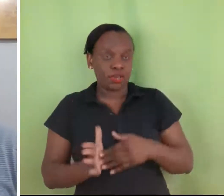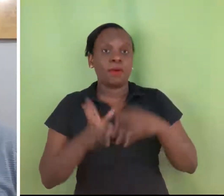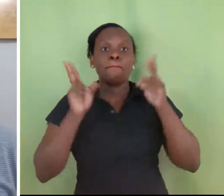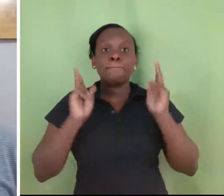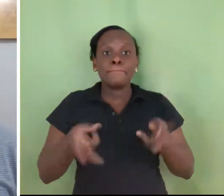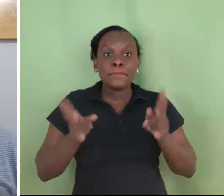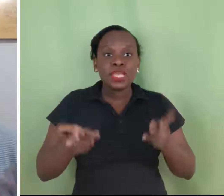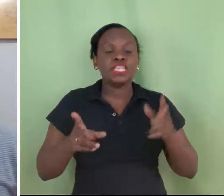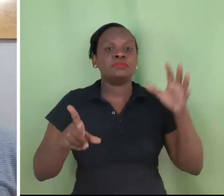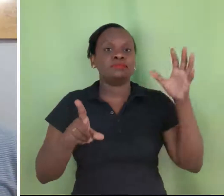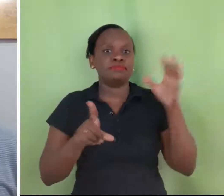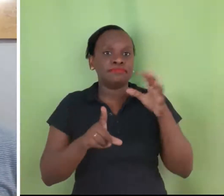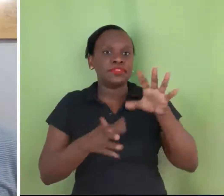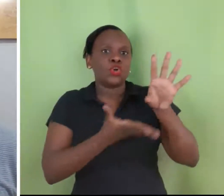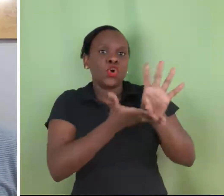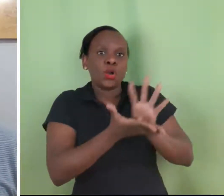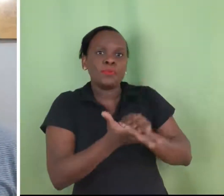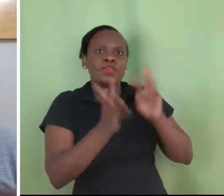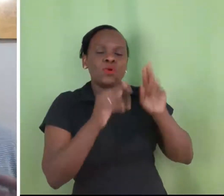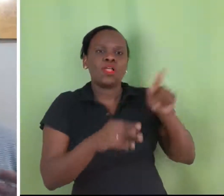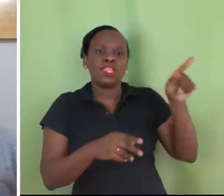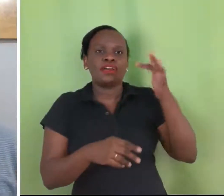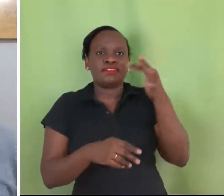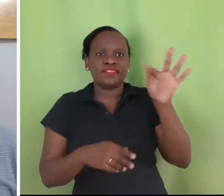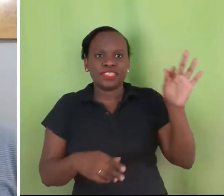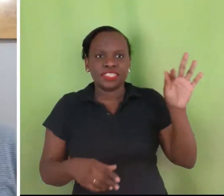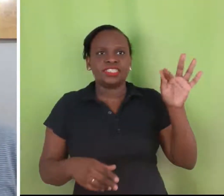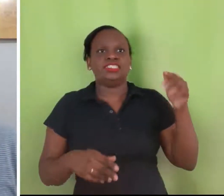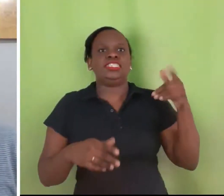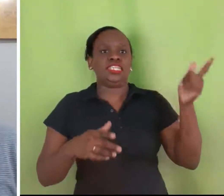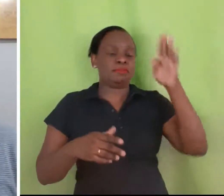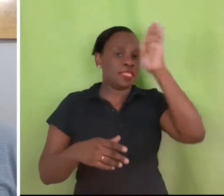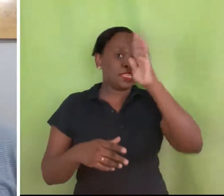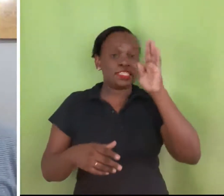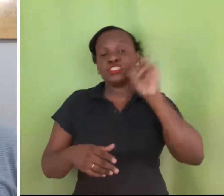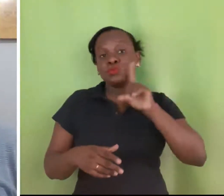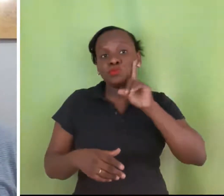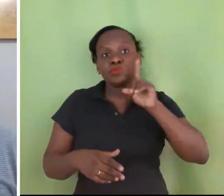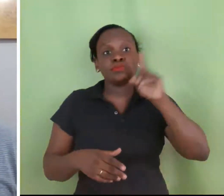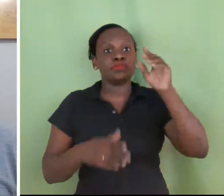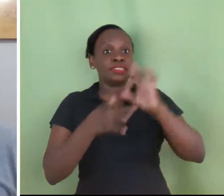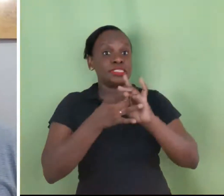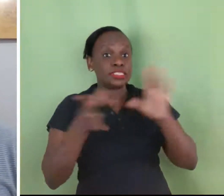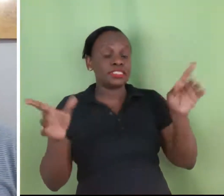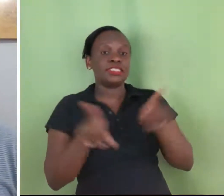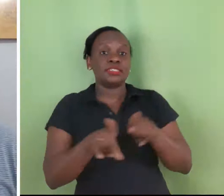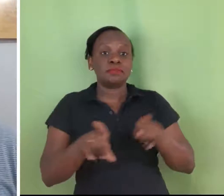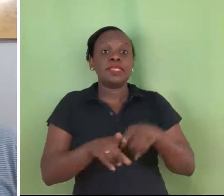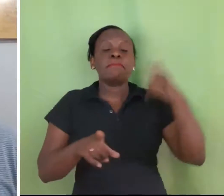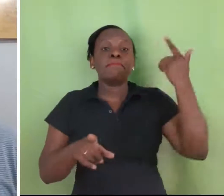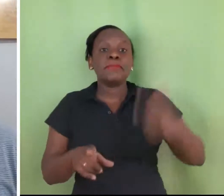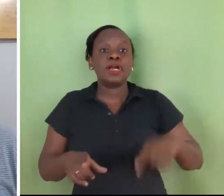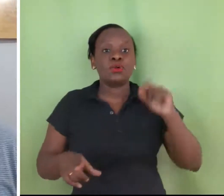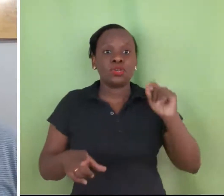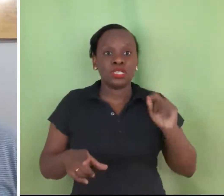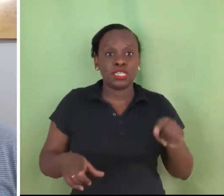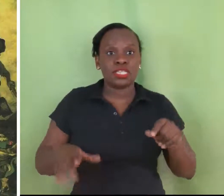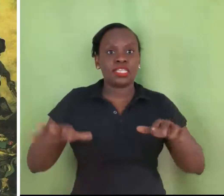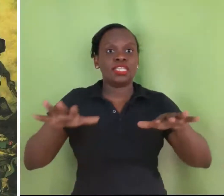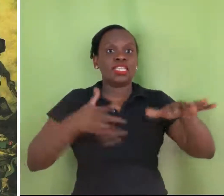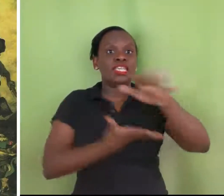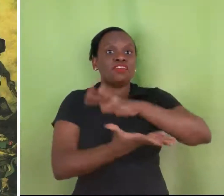mesmas influências do iluminismo, da independência dos Estados Unidos, mas também com uma outra influência, que era a influência da